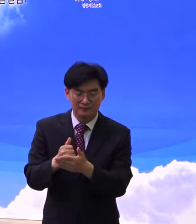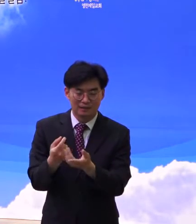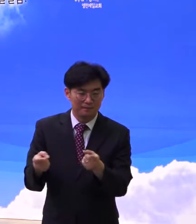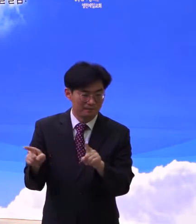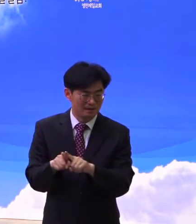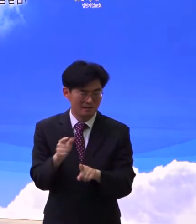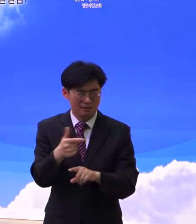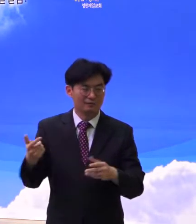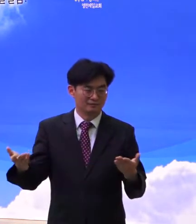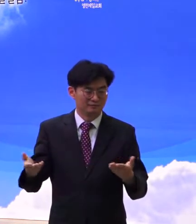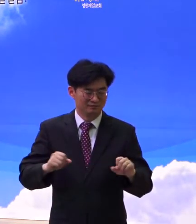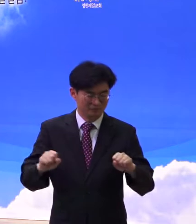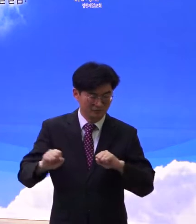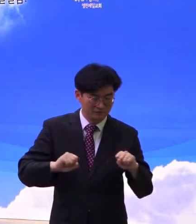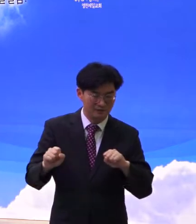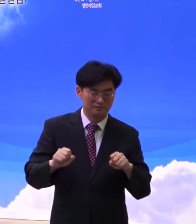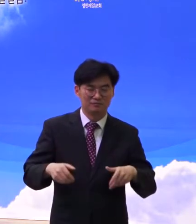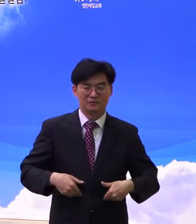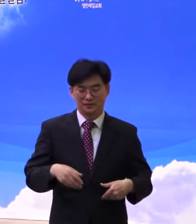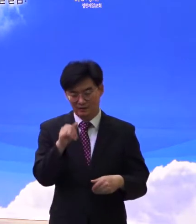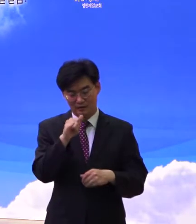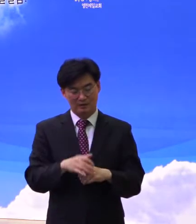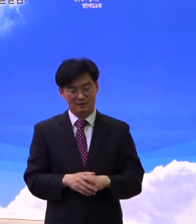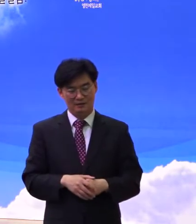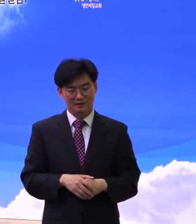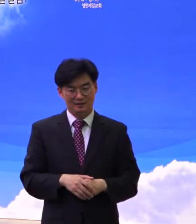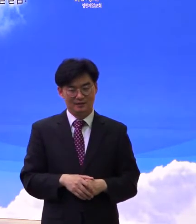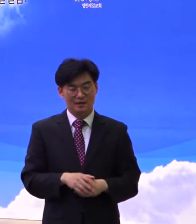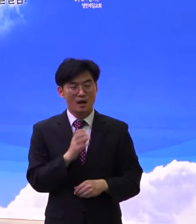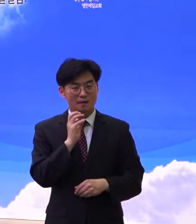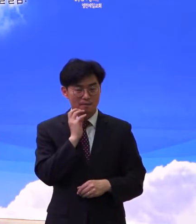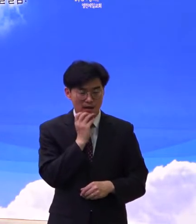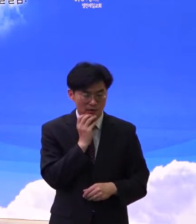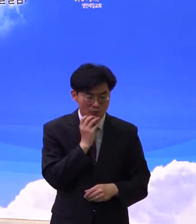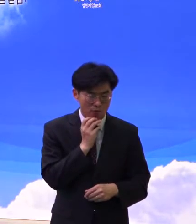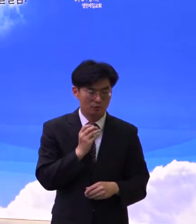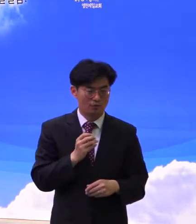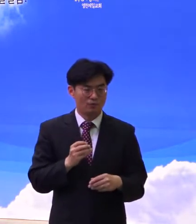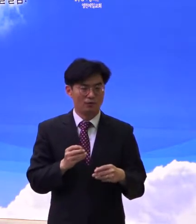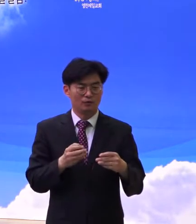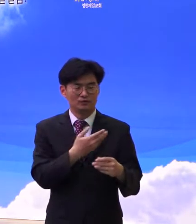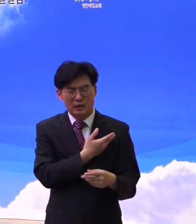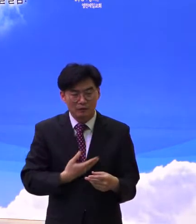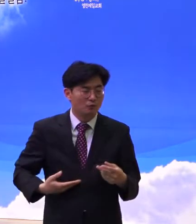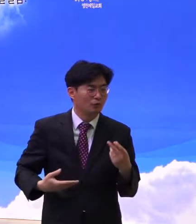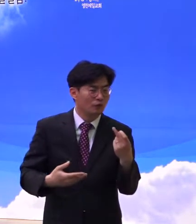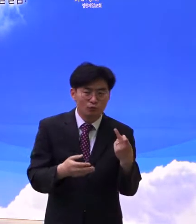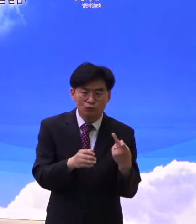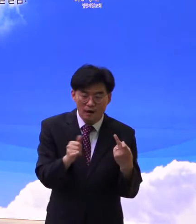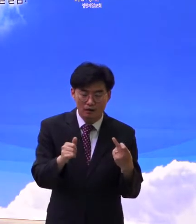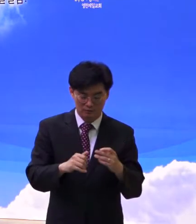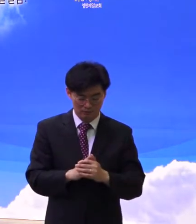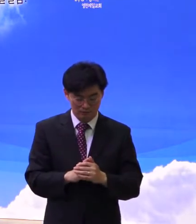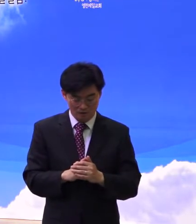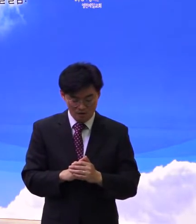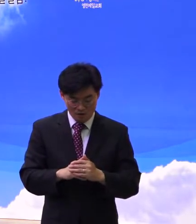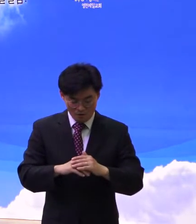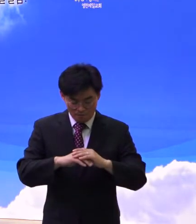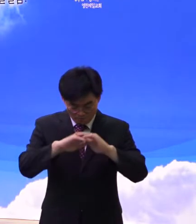좀 전에 말씀드린 베드로와 11 사도가 천하 각국에서 모인 수많은 사람